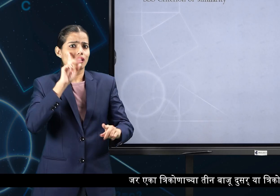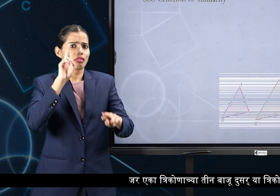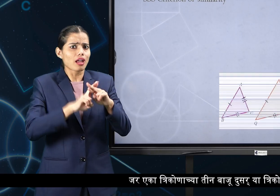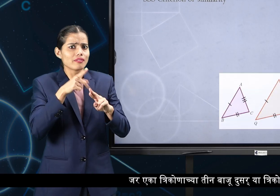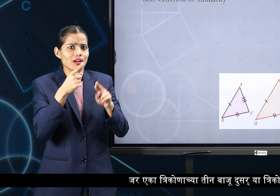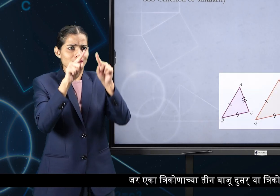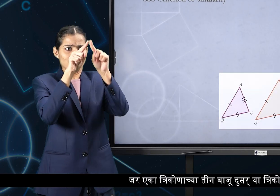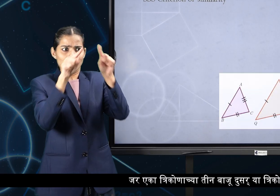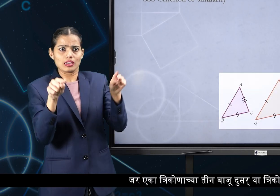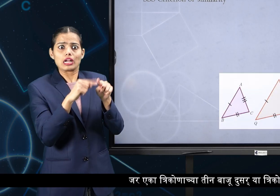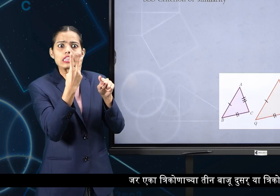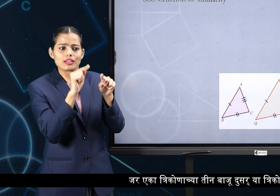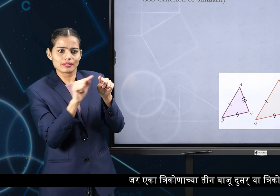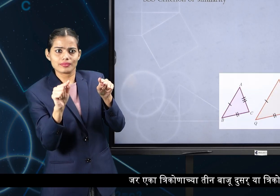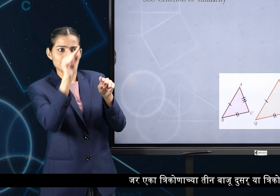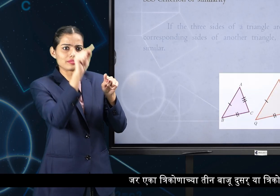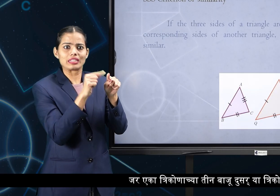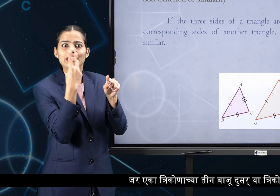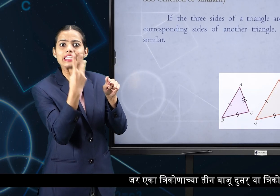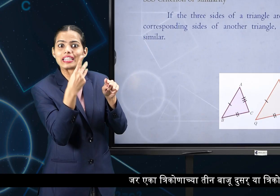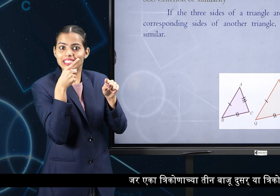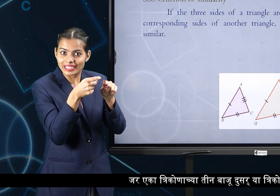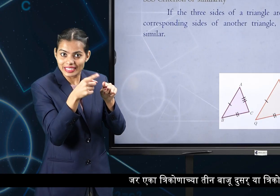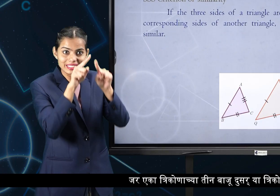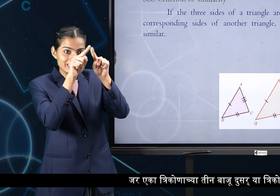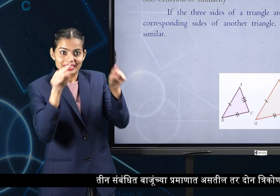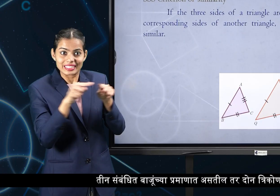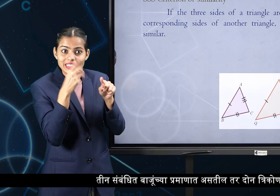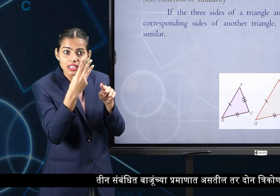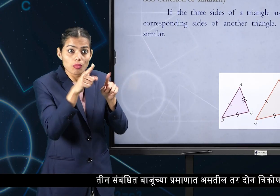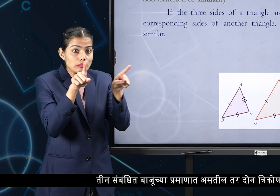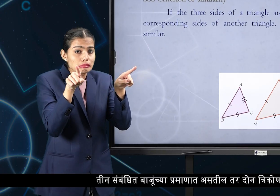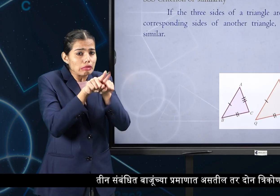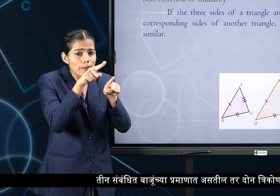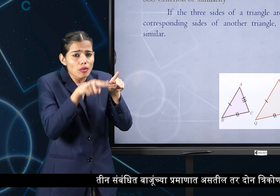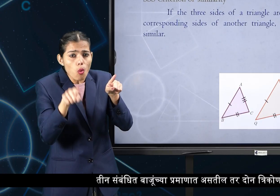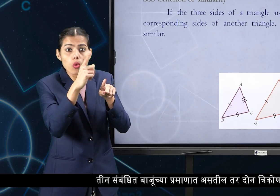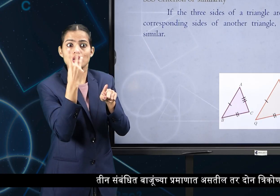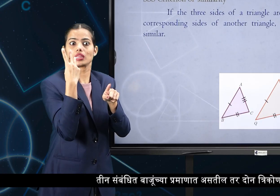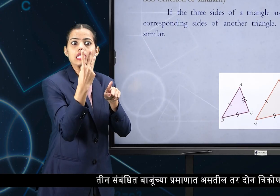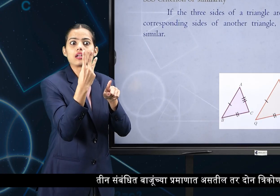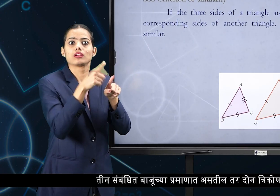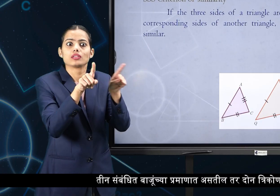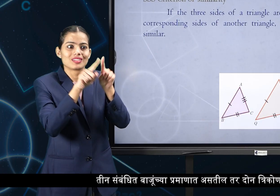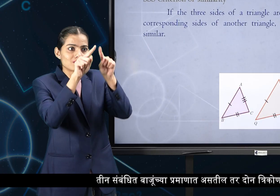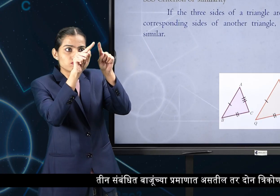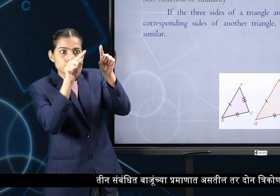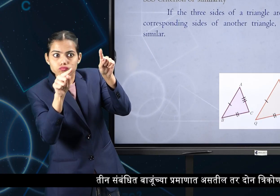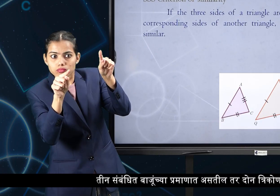जर एका त्रिकोणाच्या तीन बाजूस दुसऱ्या त्रिकोणाच्या तीन संबंधित बाजूंच्या प्रमाणात असतील तर